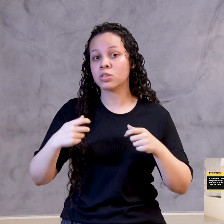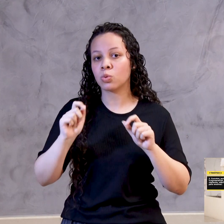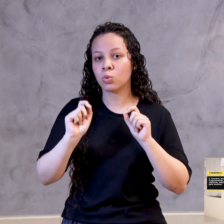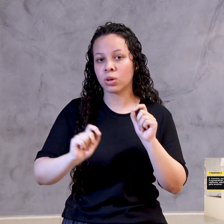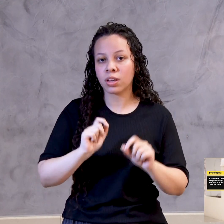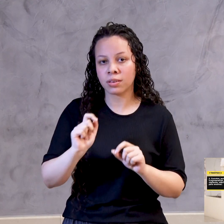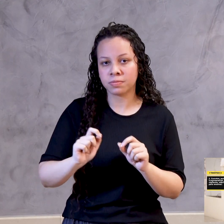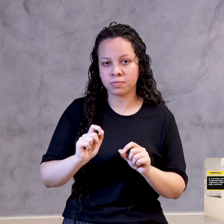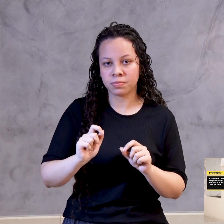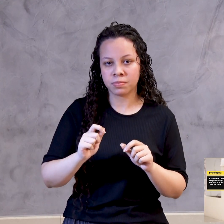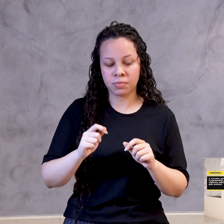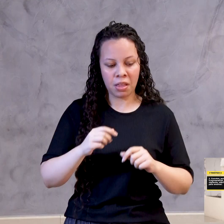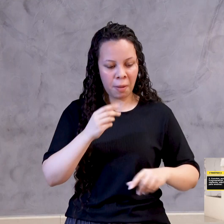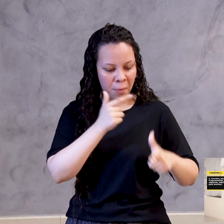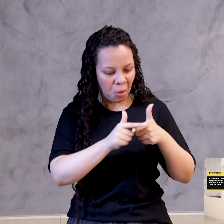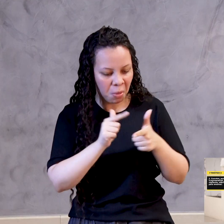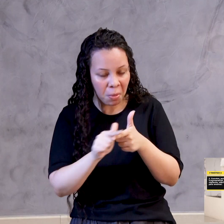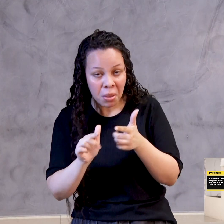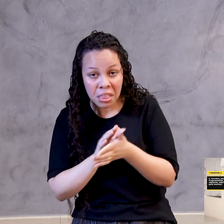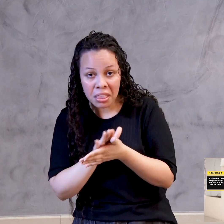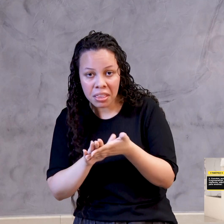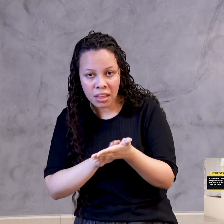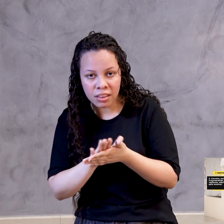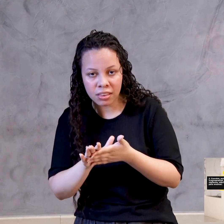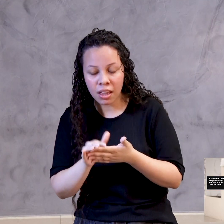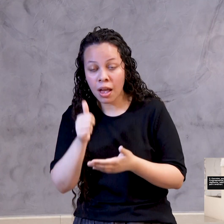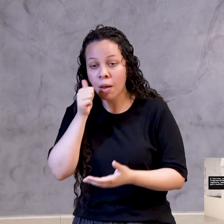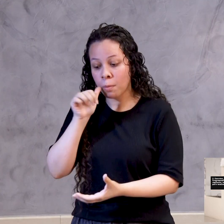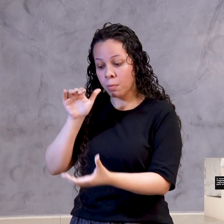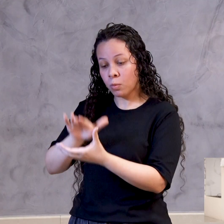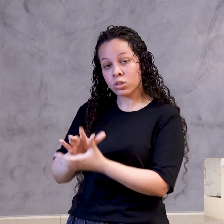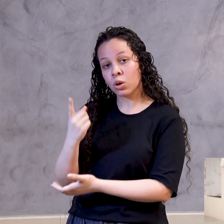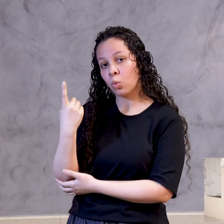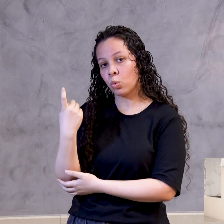irrepreensível, marido de uma mulher.